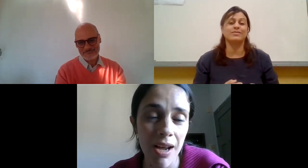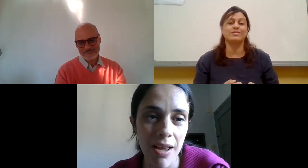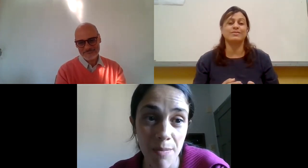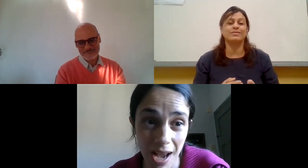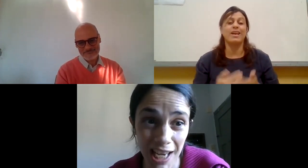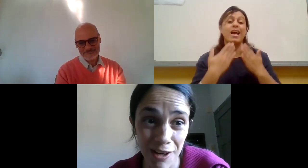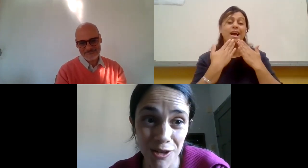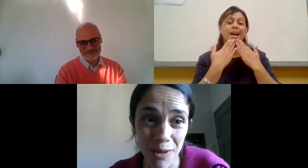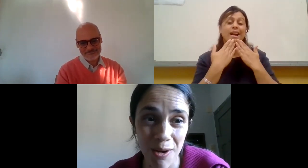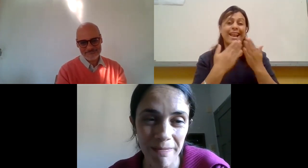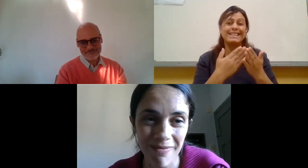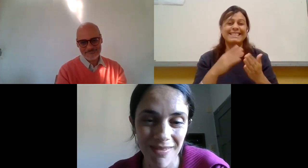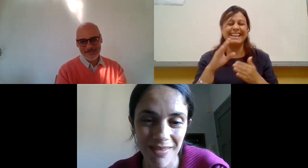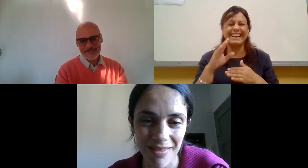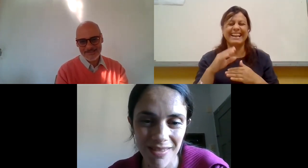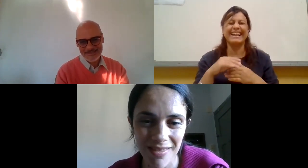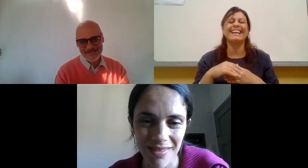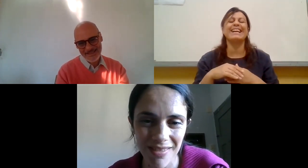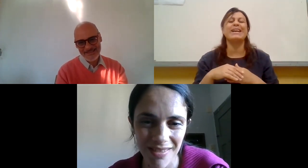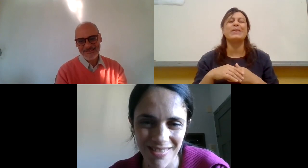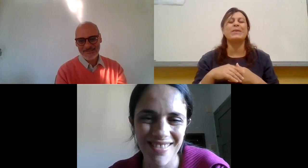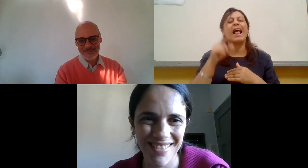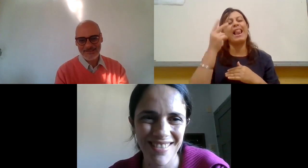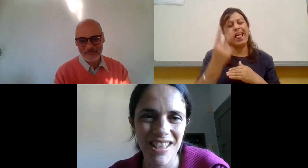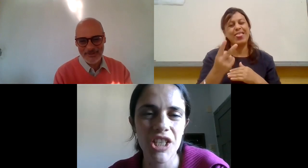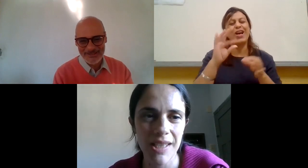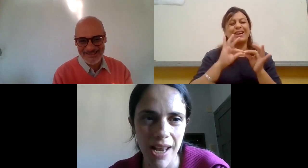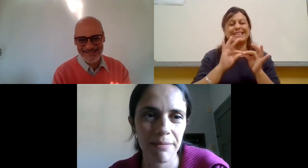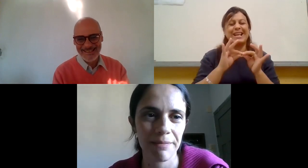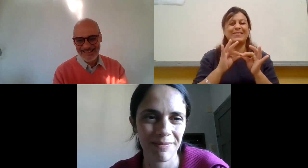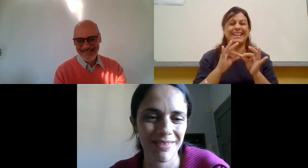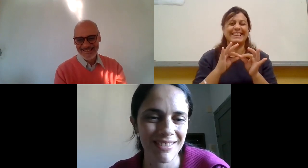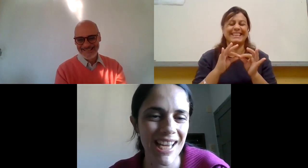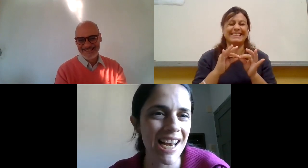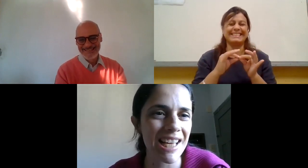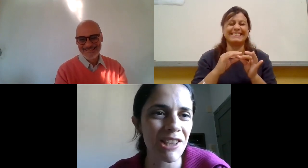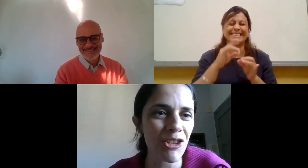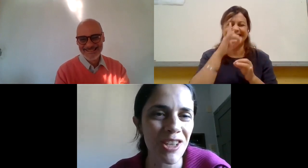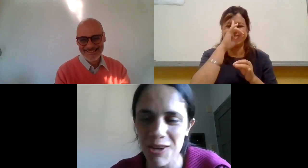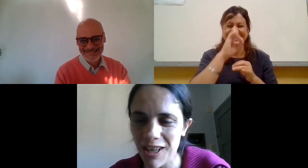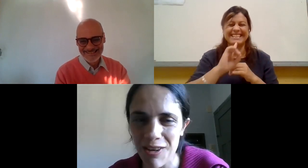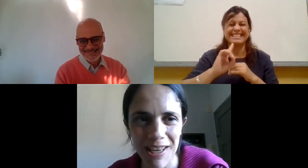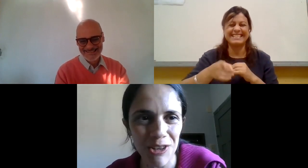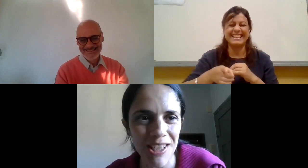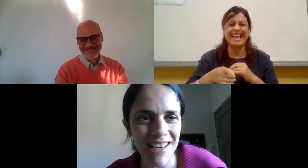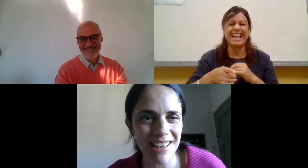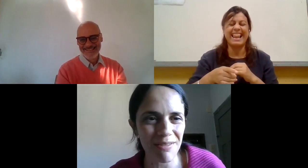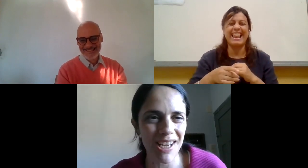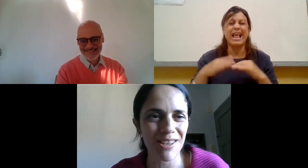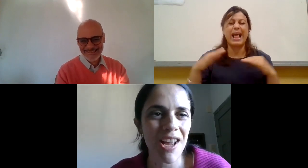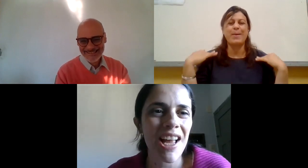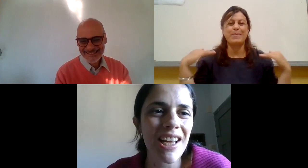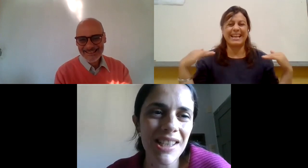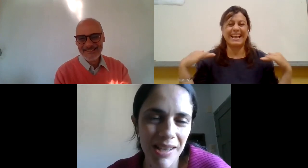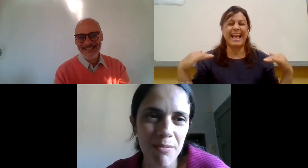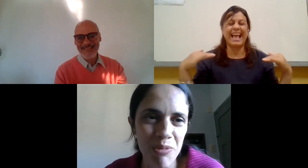Gracias a Bianca y a Micaela, ¿no es cierto? Sí, Giselle. Y Giselle, que es la que creo que no tenía la